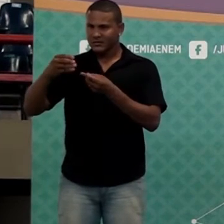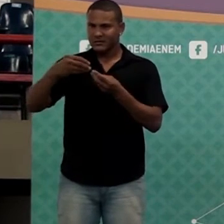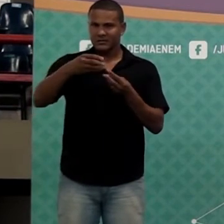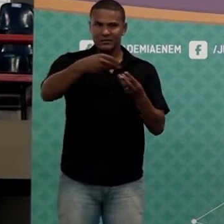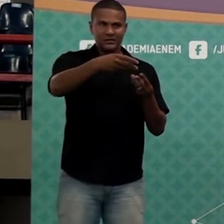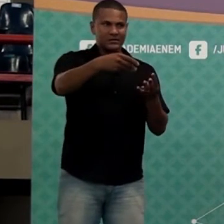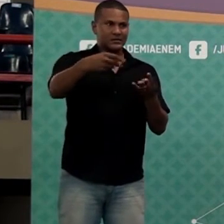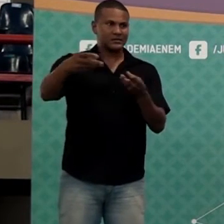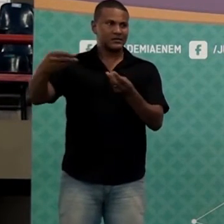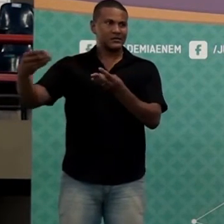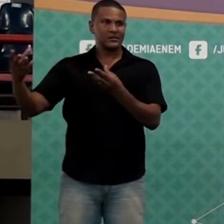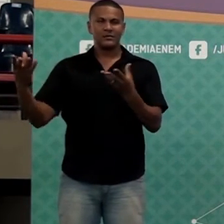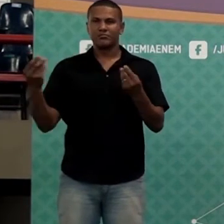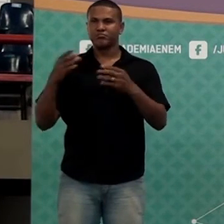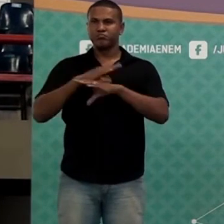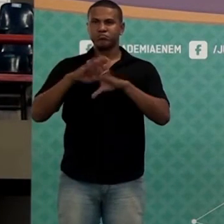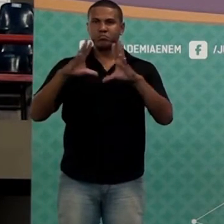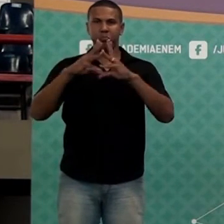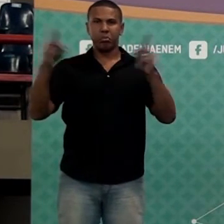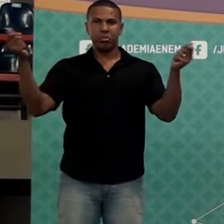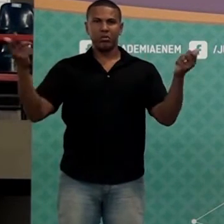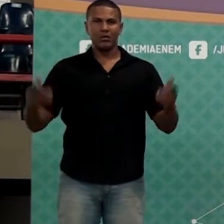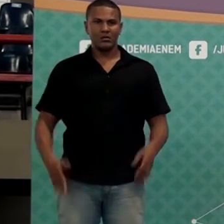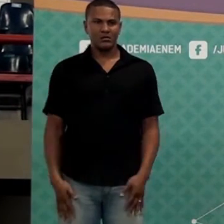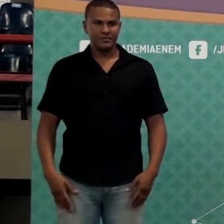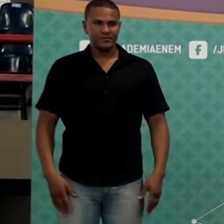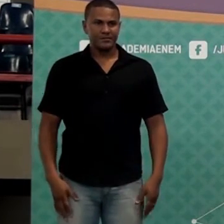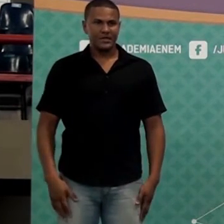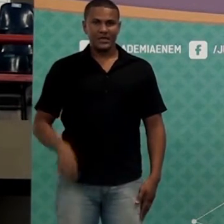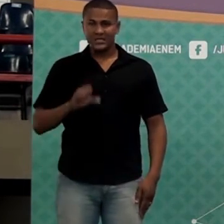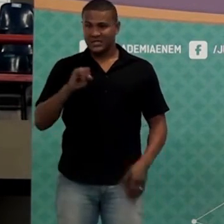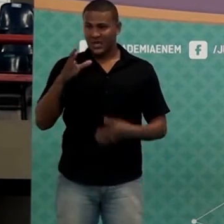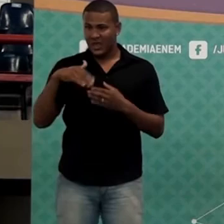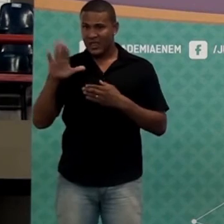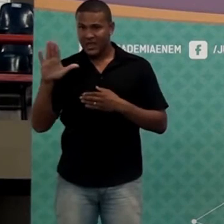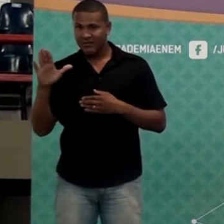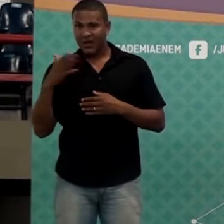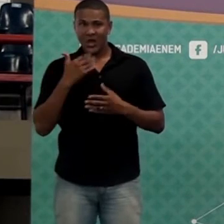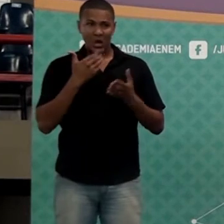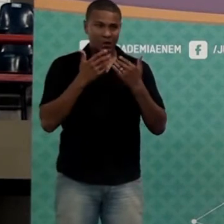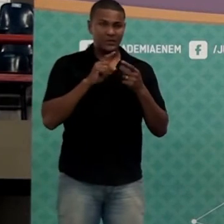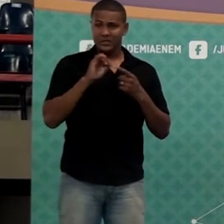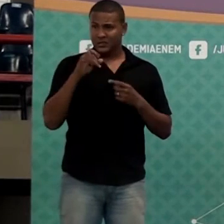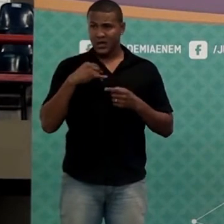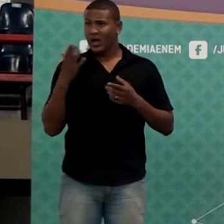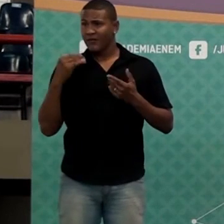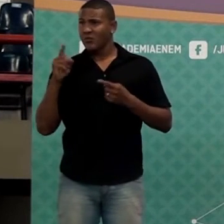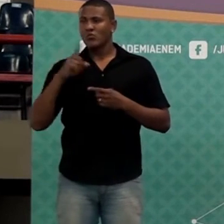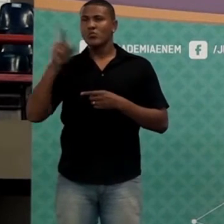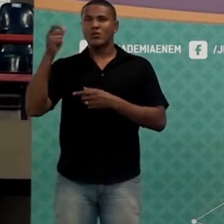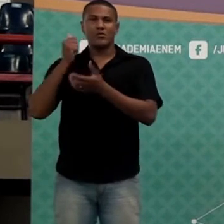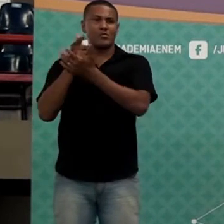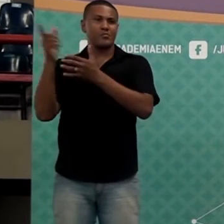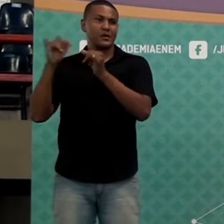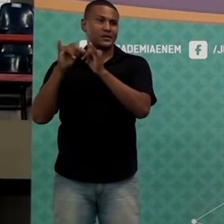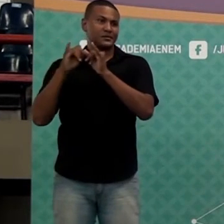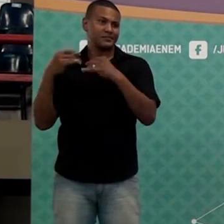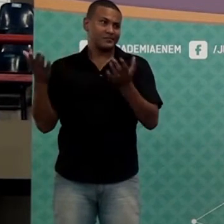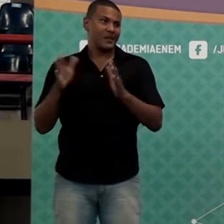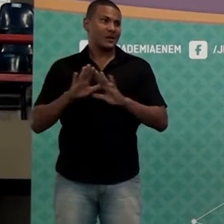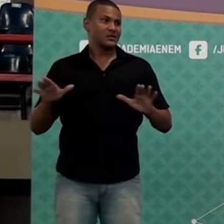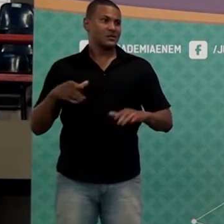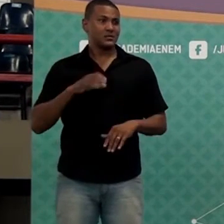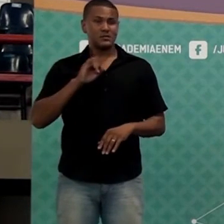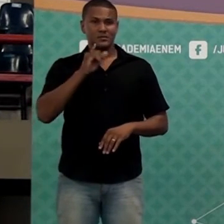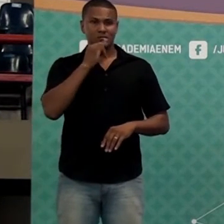danou-se. Se não levar, ele come o que tem em casa. Se levar, ele pega o que tem no mercadinho. Você não sabe o que é que faz.